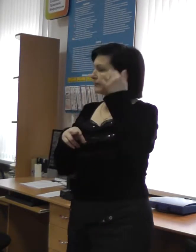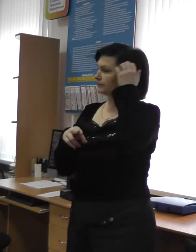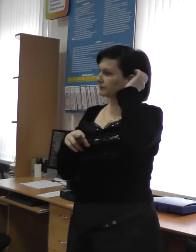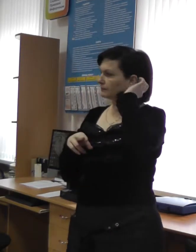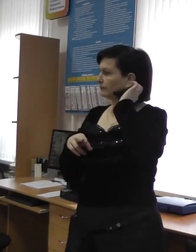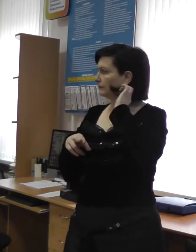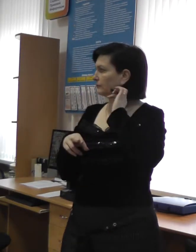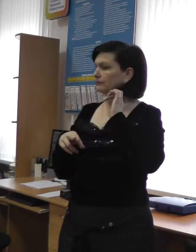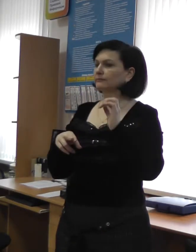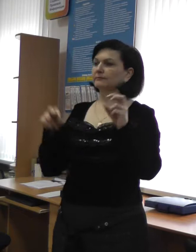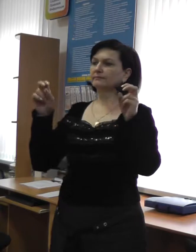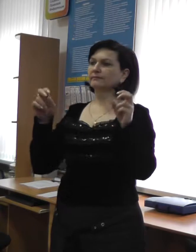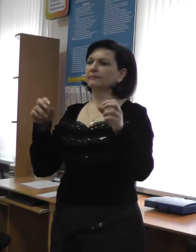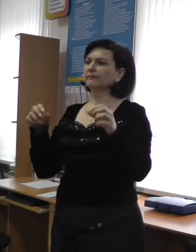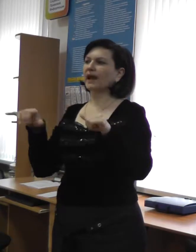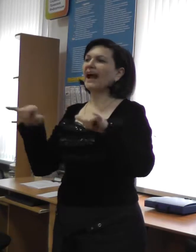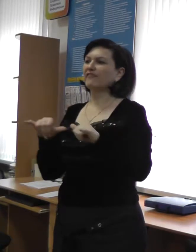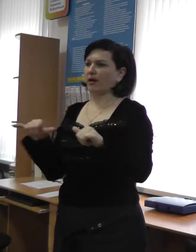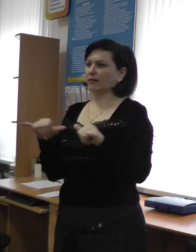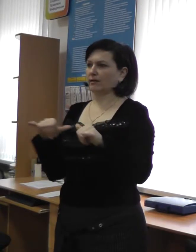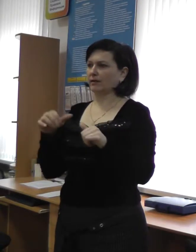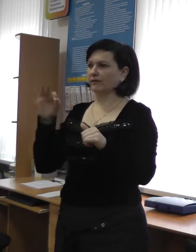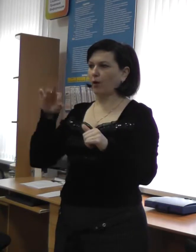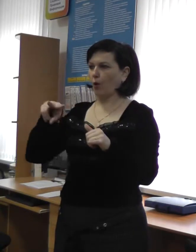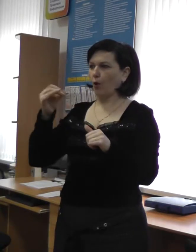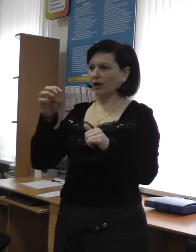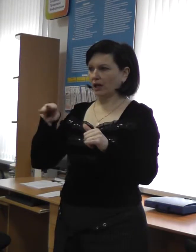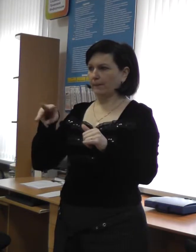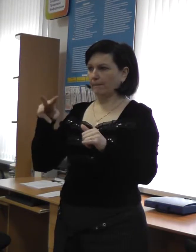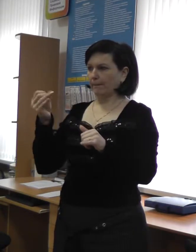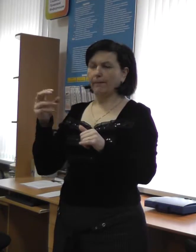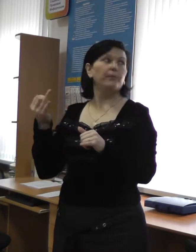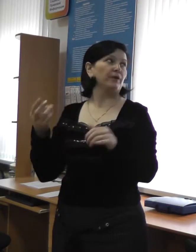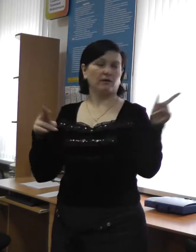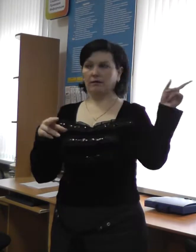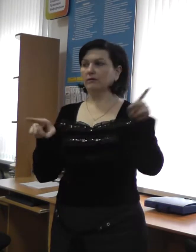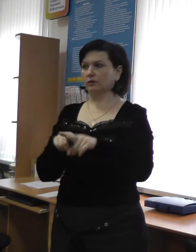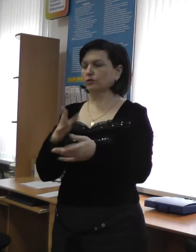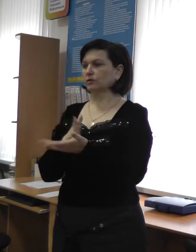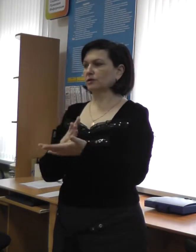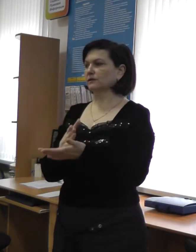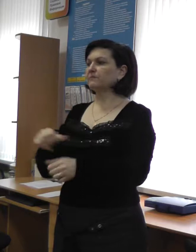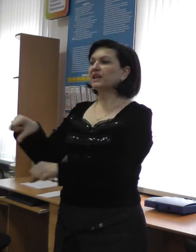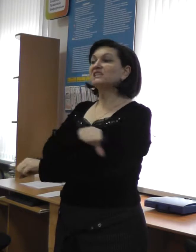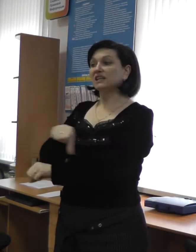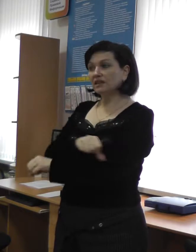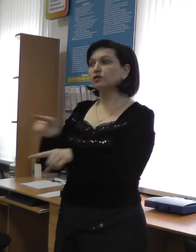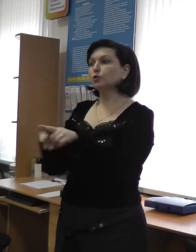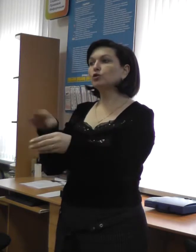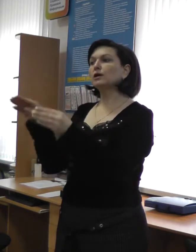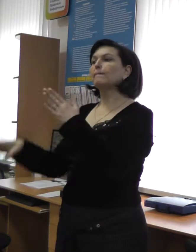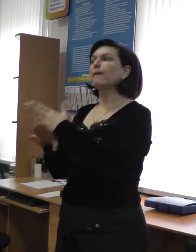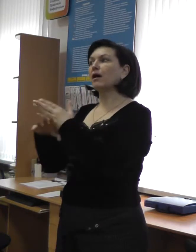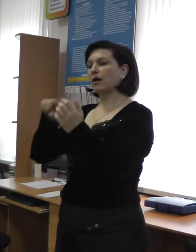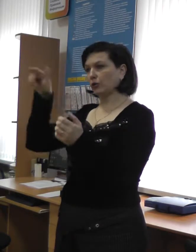висит, кафе «Олимпия». Раньше обществу активно помогали и местные бизнесмены, и за границей. Было